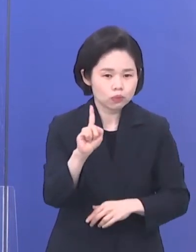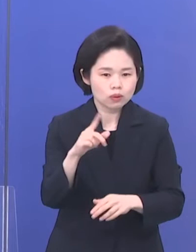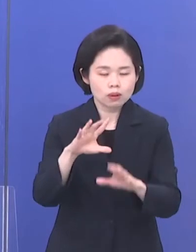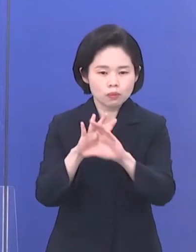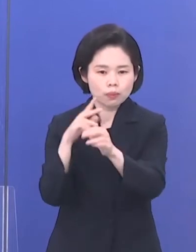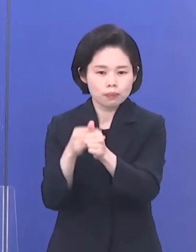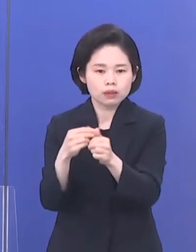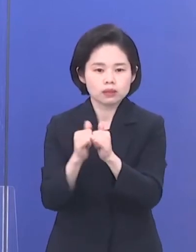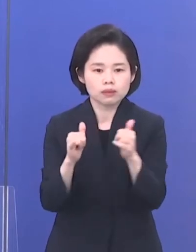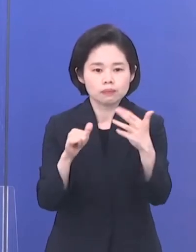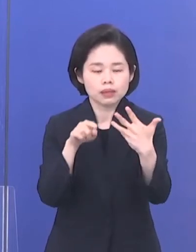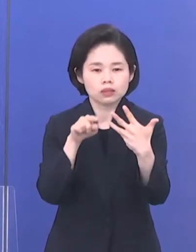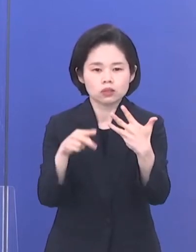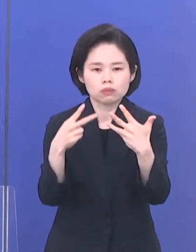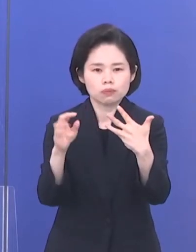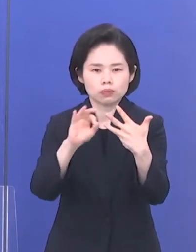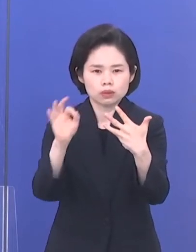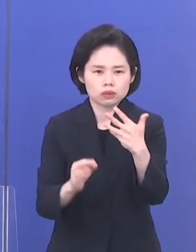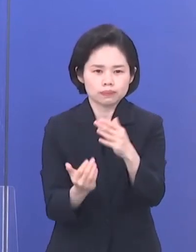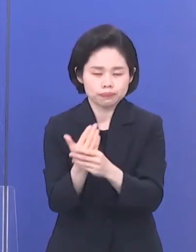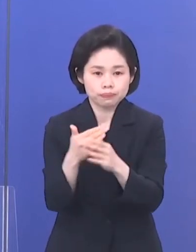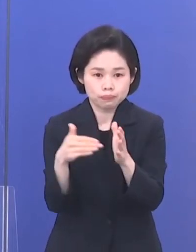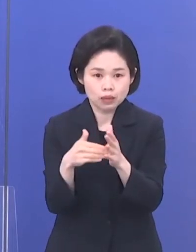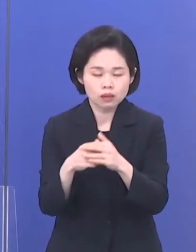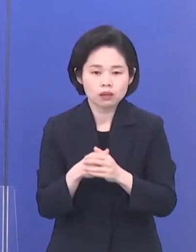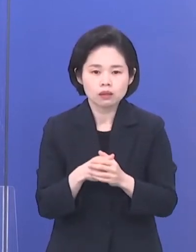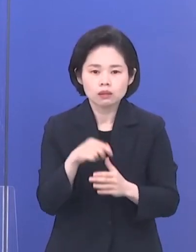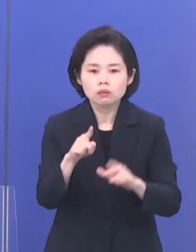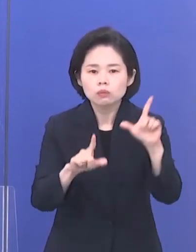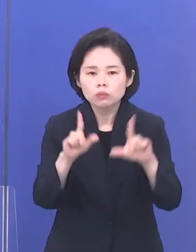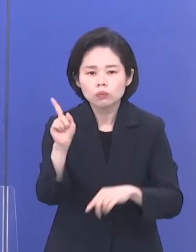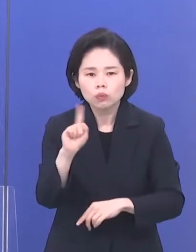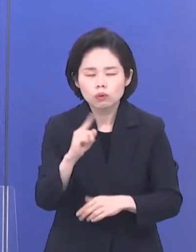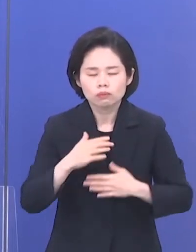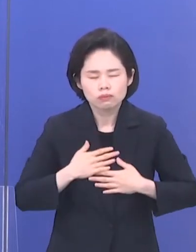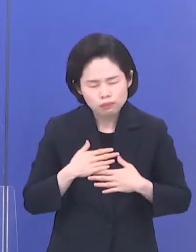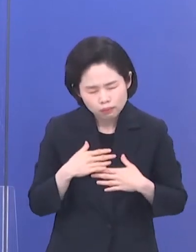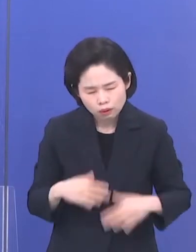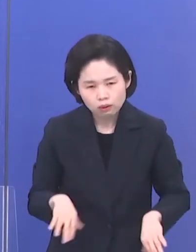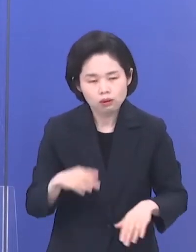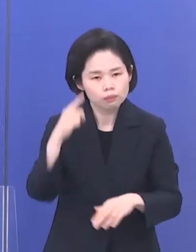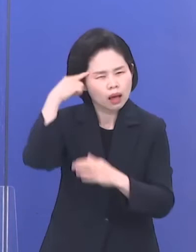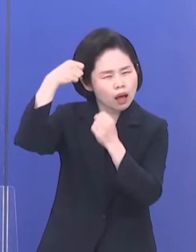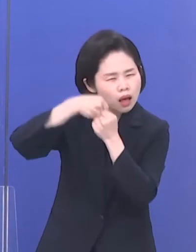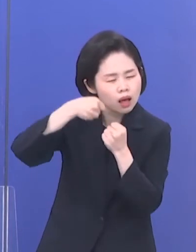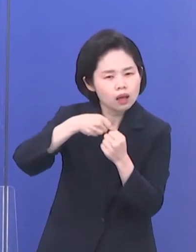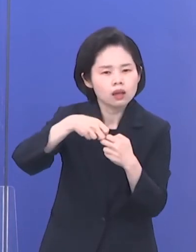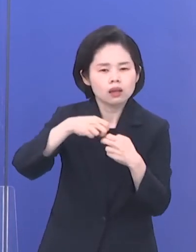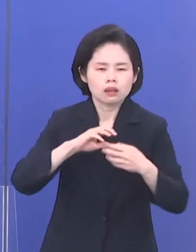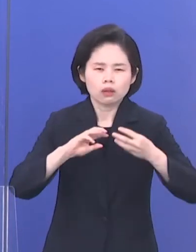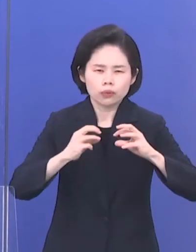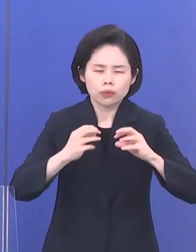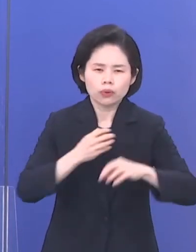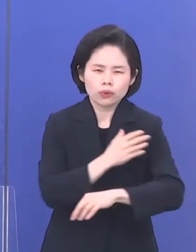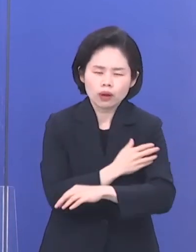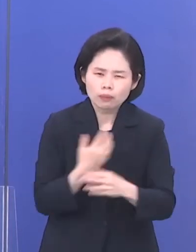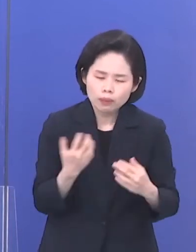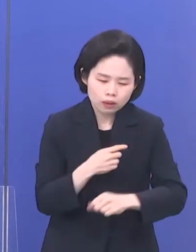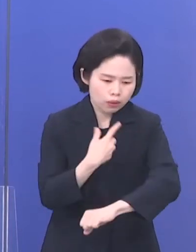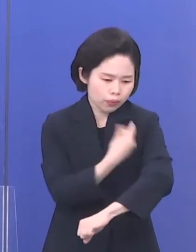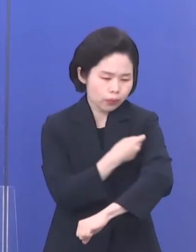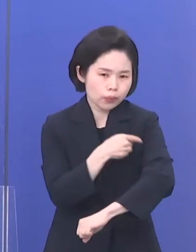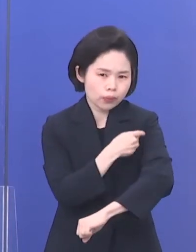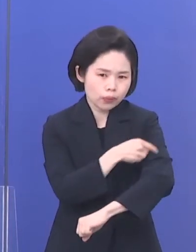약 8.2%에서 발생했으며, 주요 증상은 피로, 두통, 근육통, 주사 부위